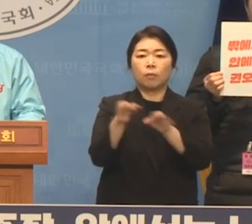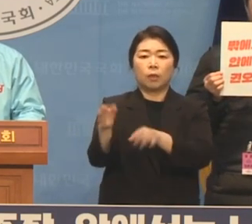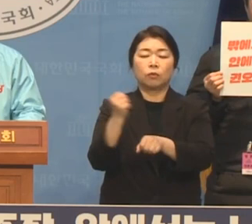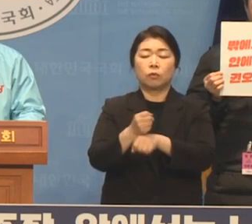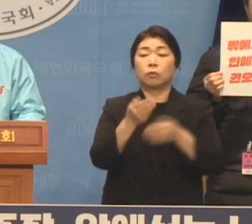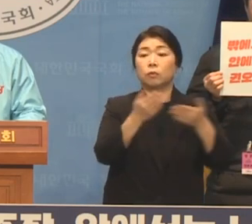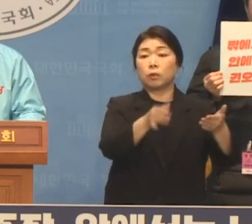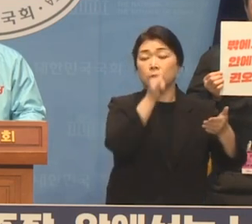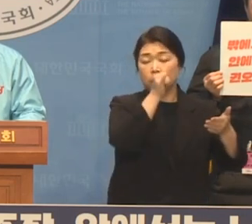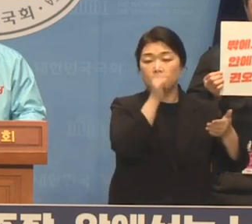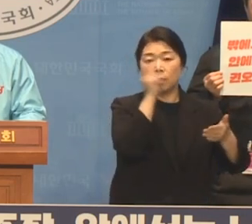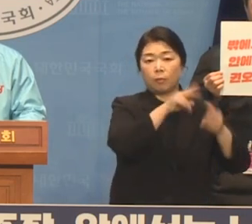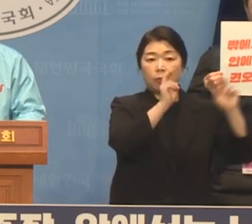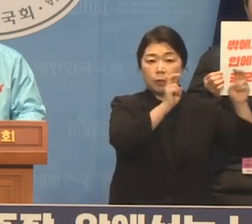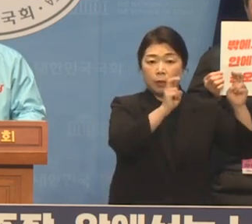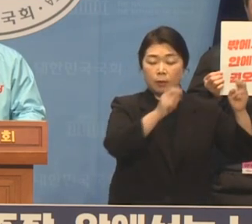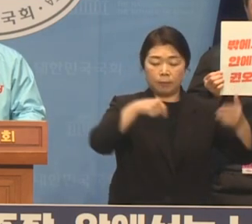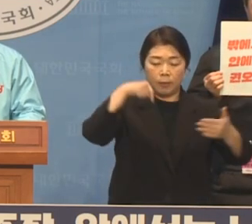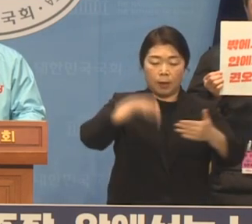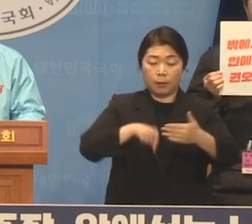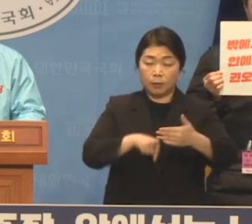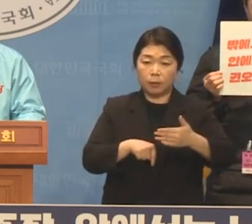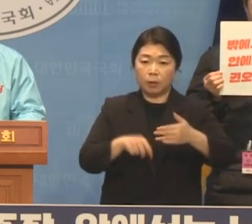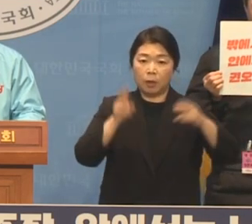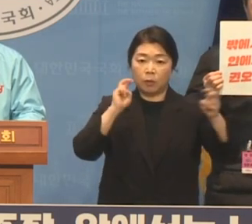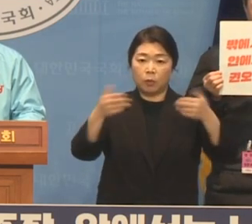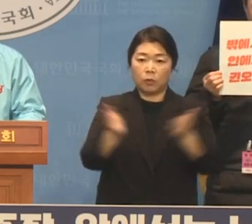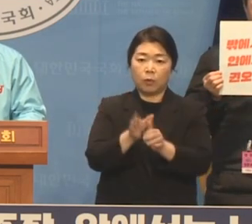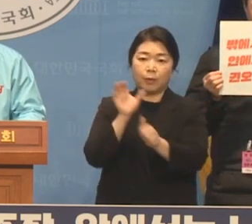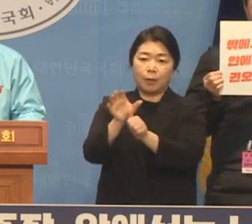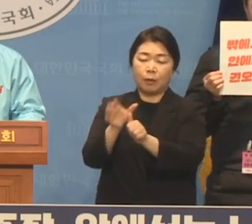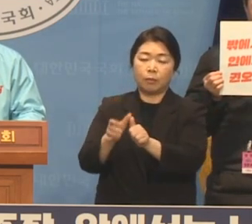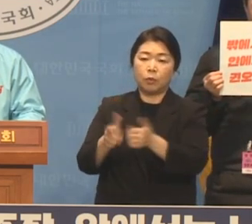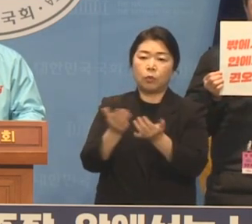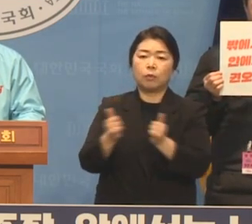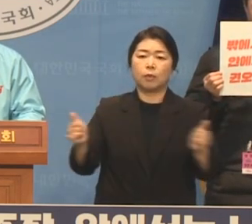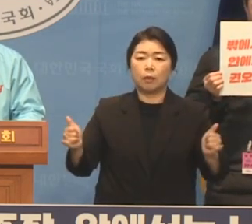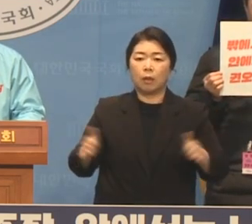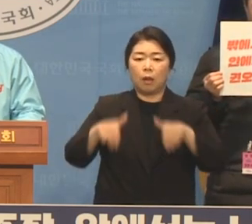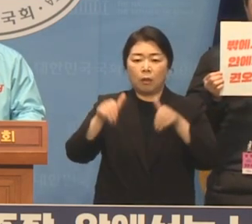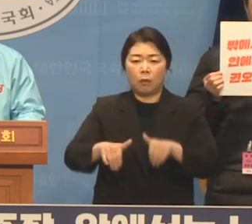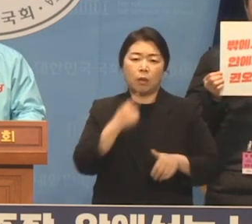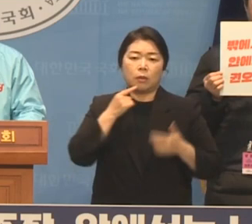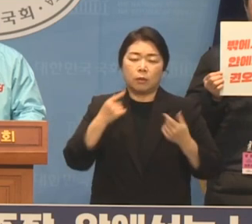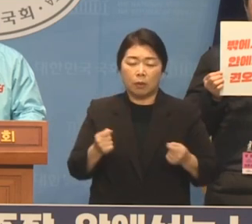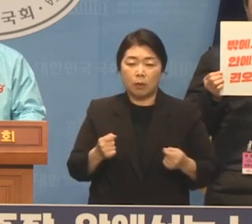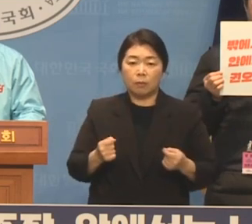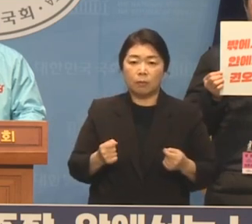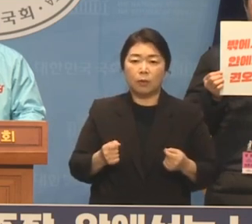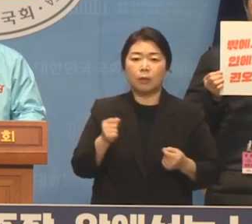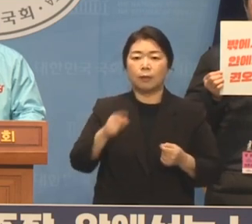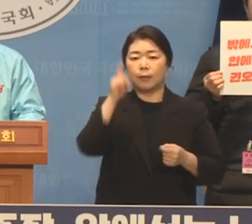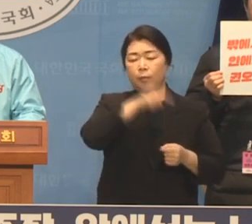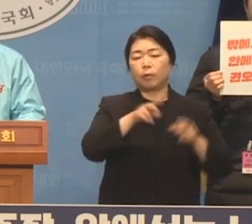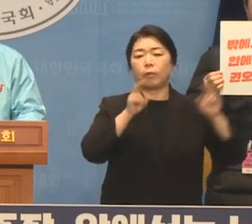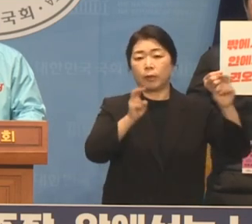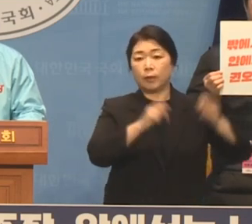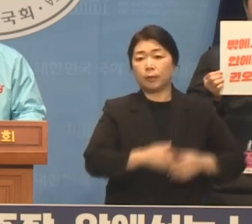끼치는 악덕기업, 안에서는 노조 탄압으로 노동자들을 노예 부리듯 하는